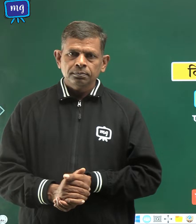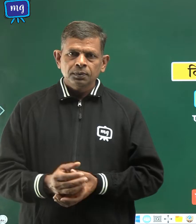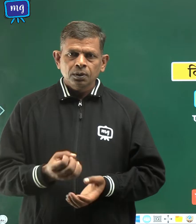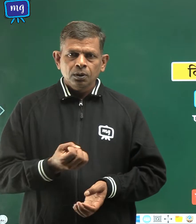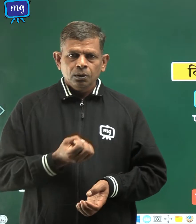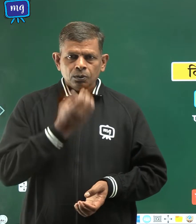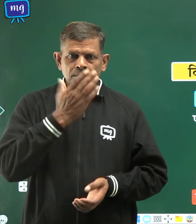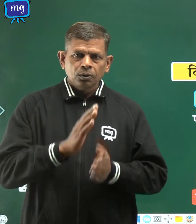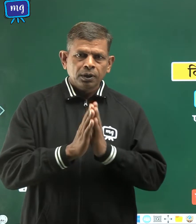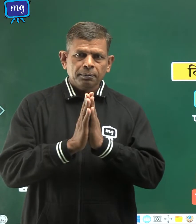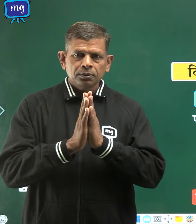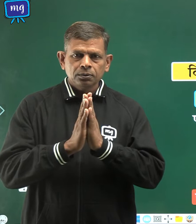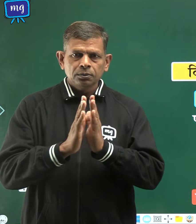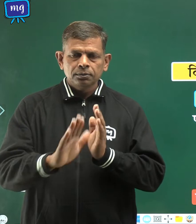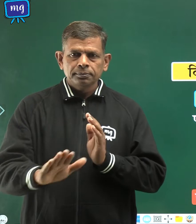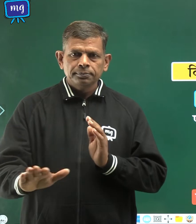गुड मॉर्निंग बच्चों।